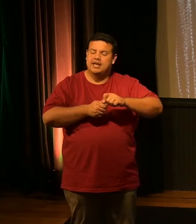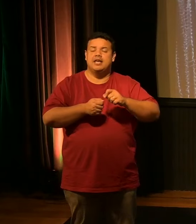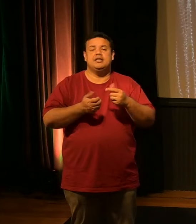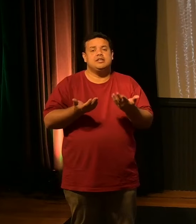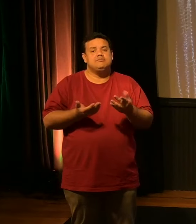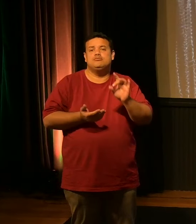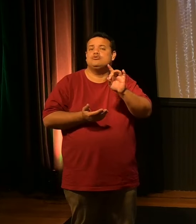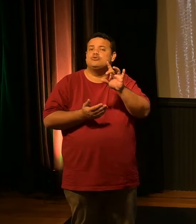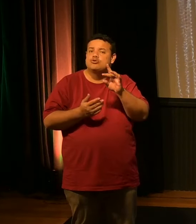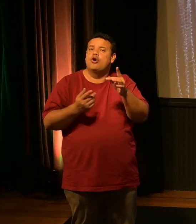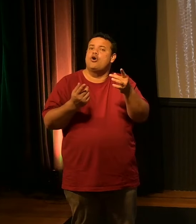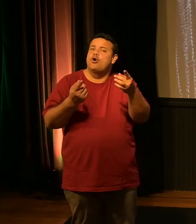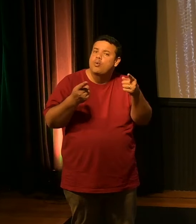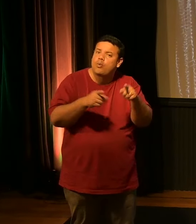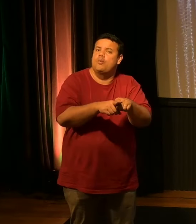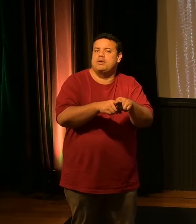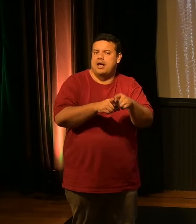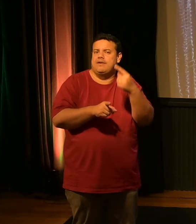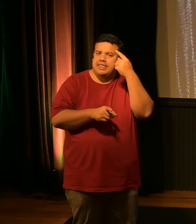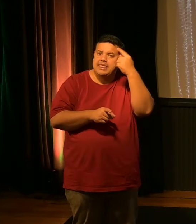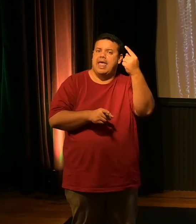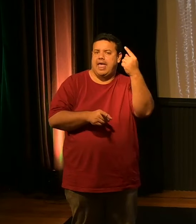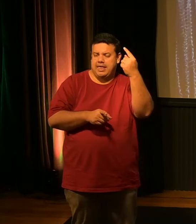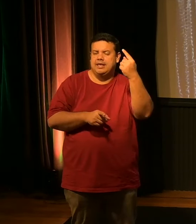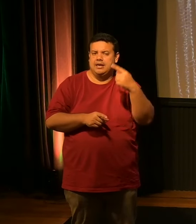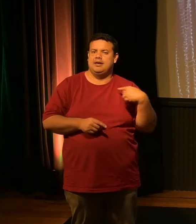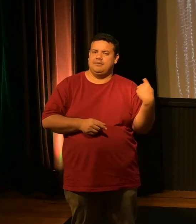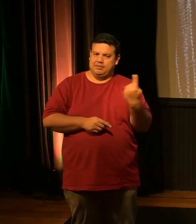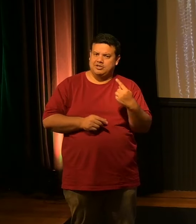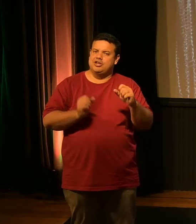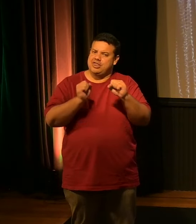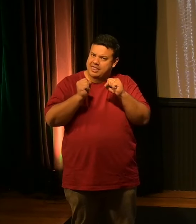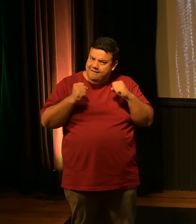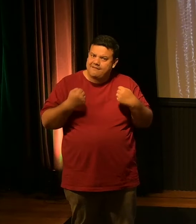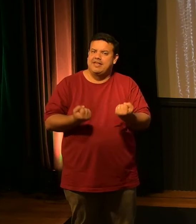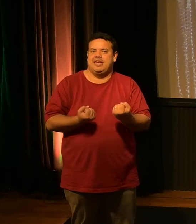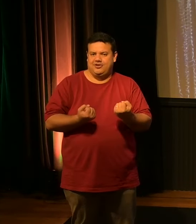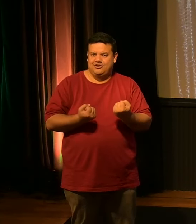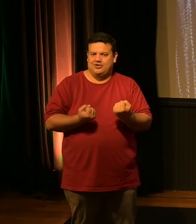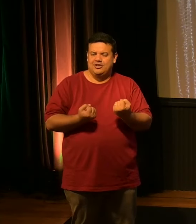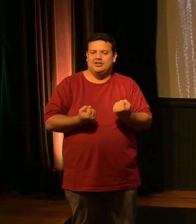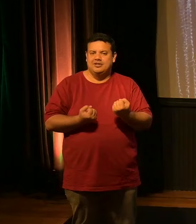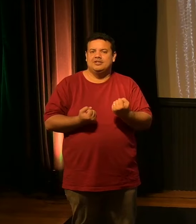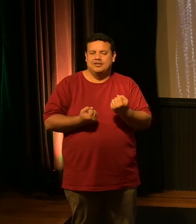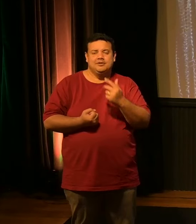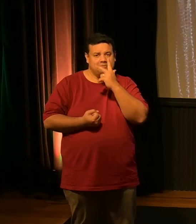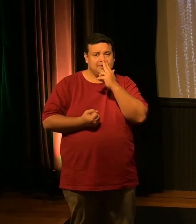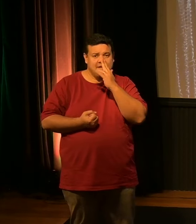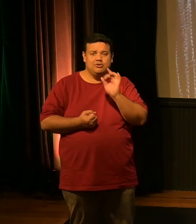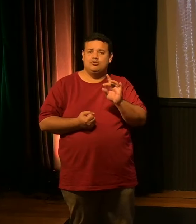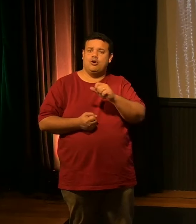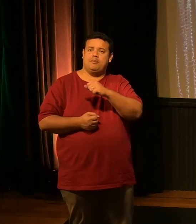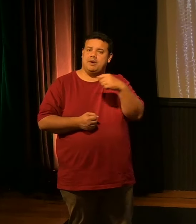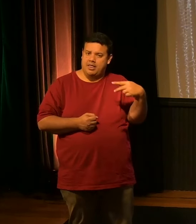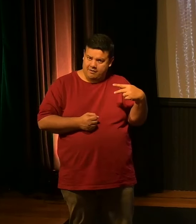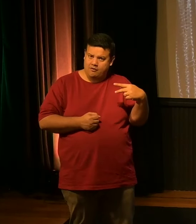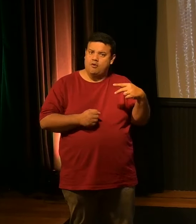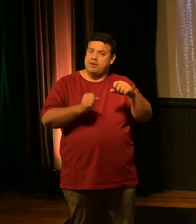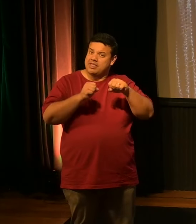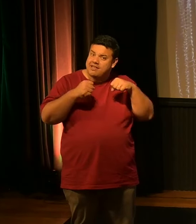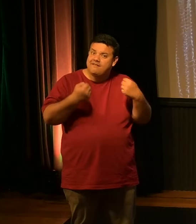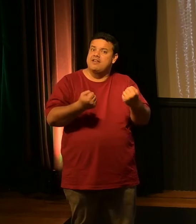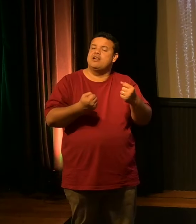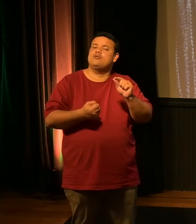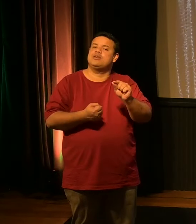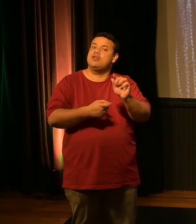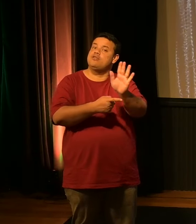apenas atrelado a uma ideia, pelo menos para a gente, é isso que a gente defende do lado de cá, como plataforma, que um filme